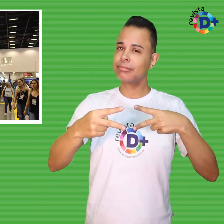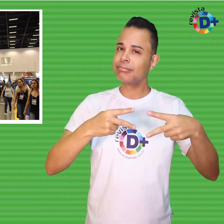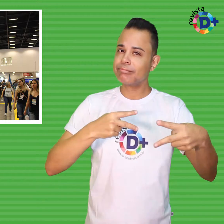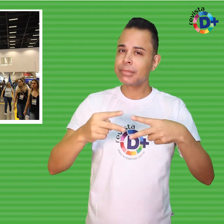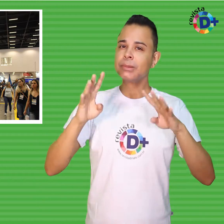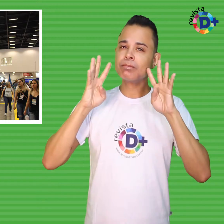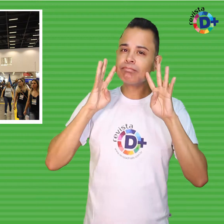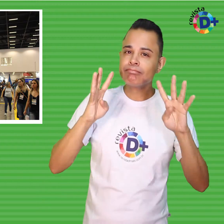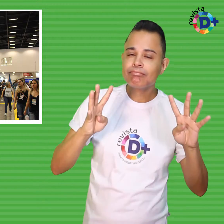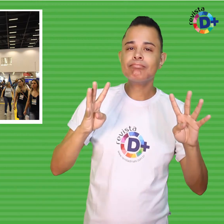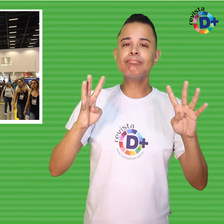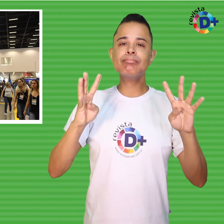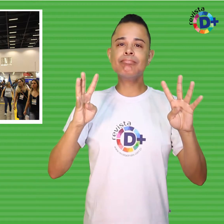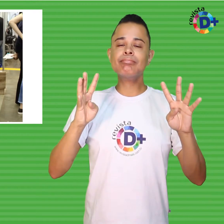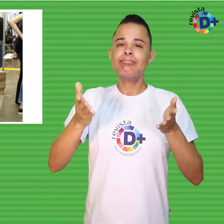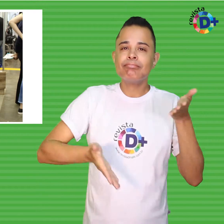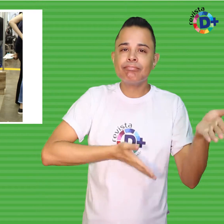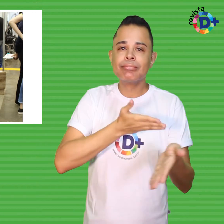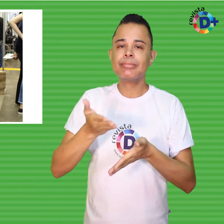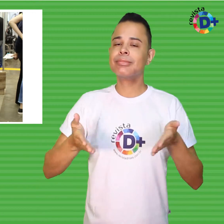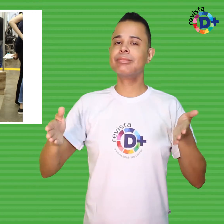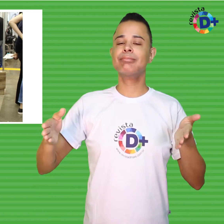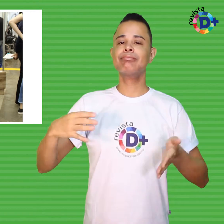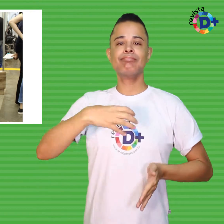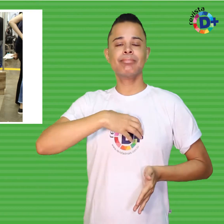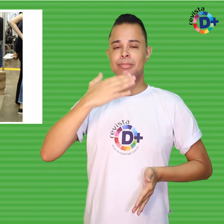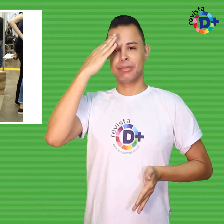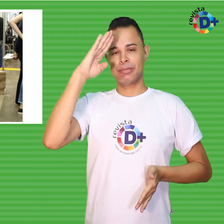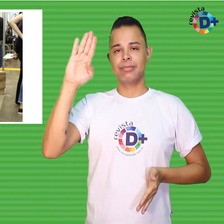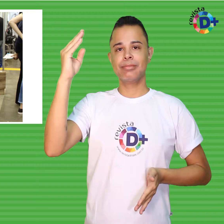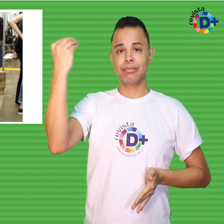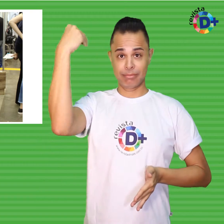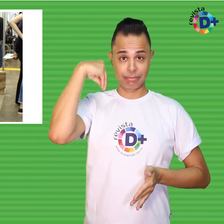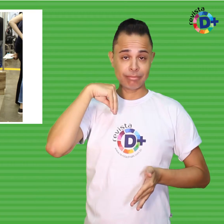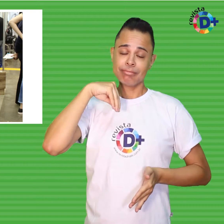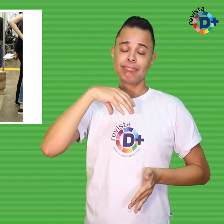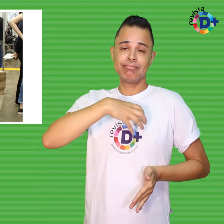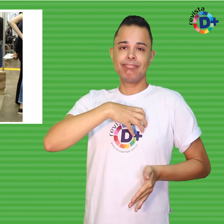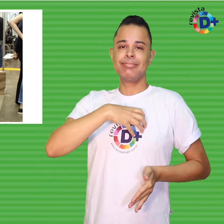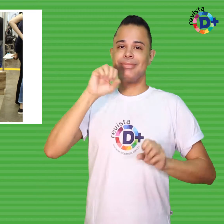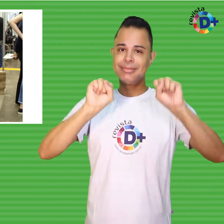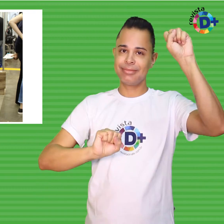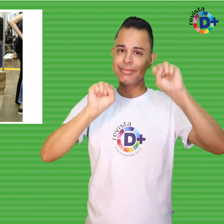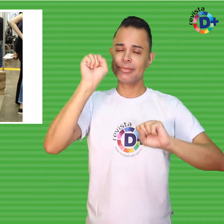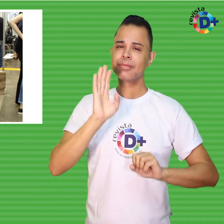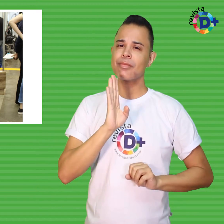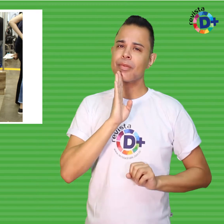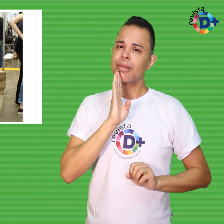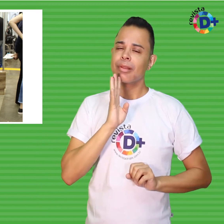atenção especial é uma das marcas da nossa empresa diz faria para conhecer mais acesse no